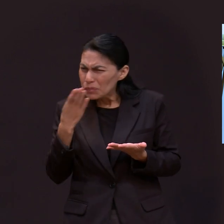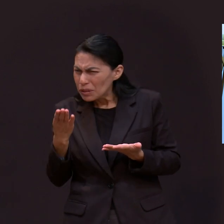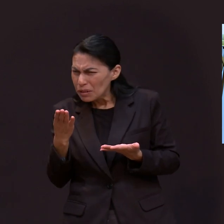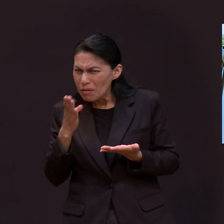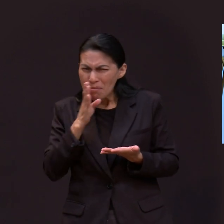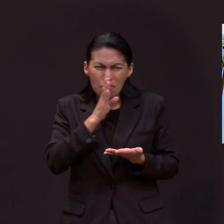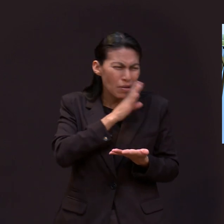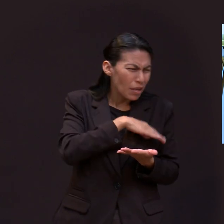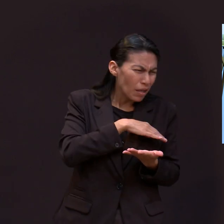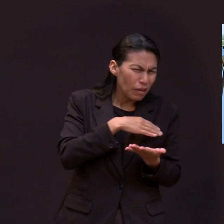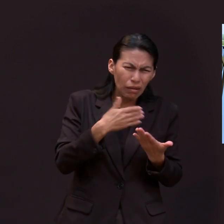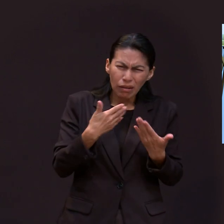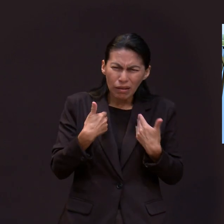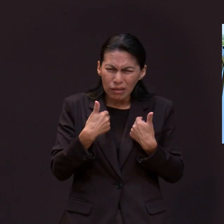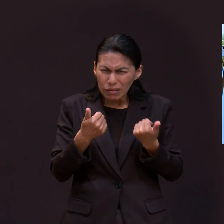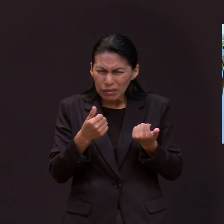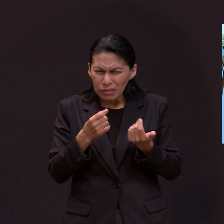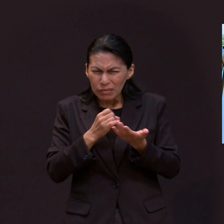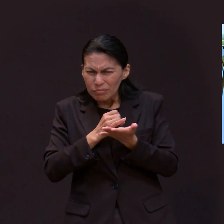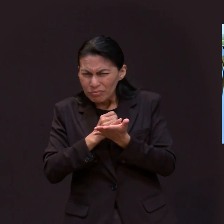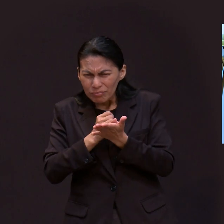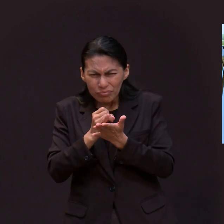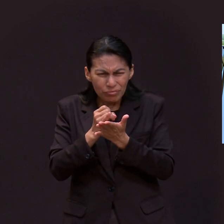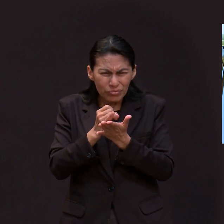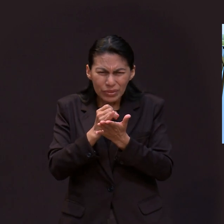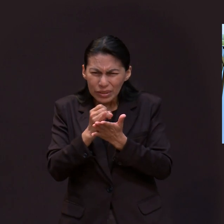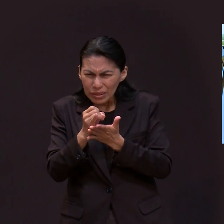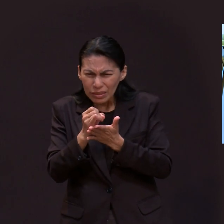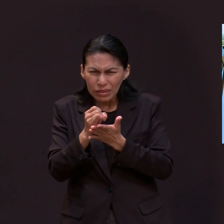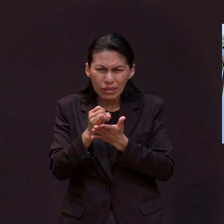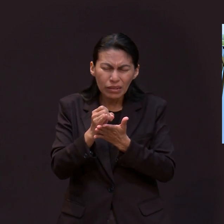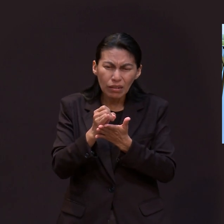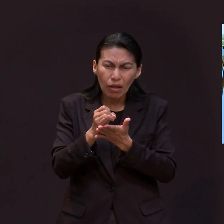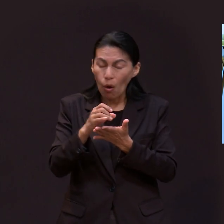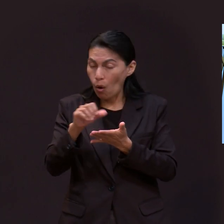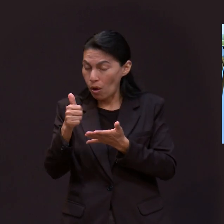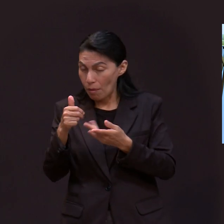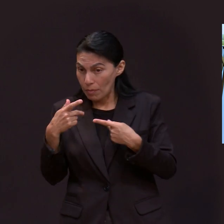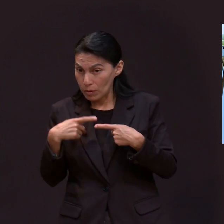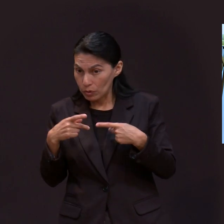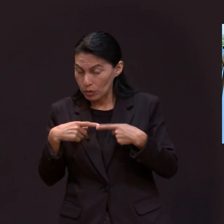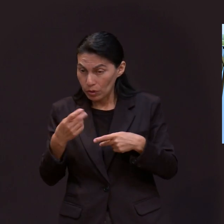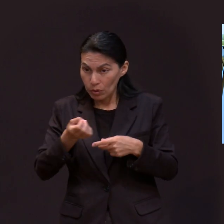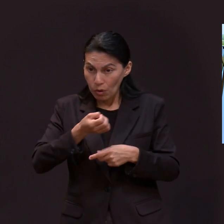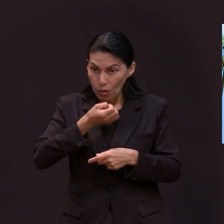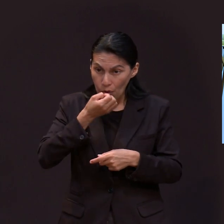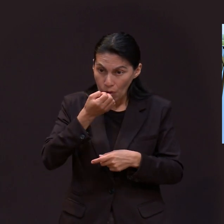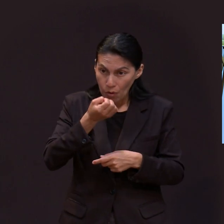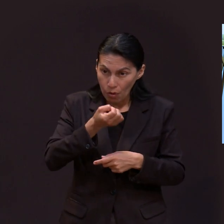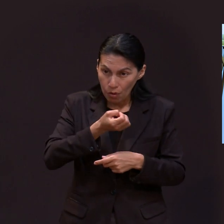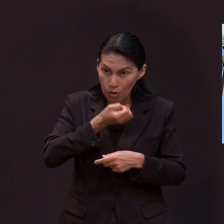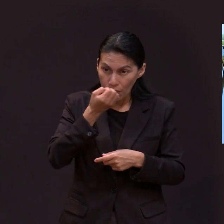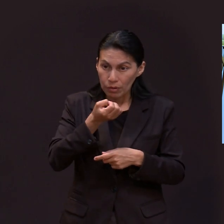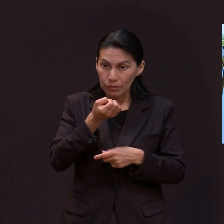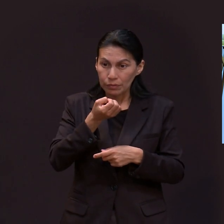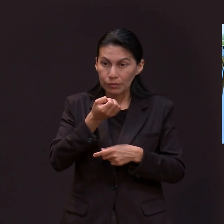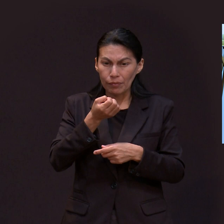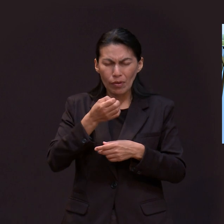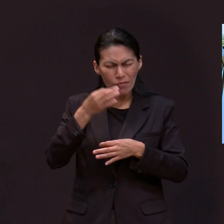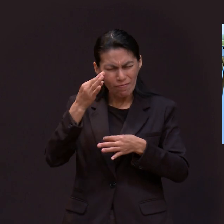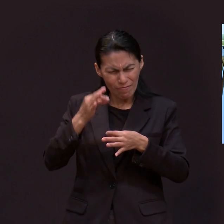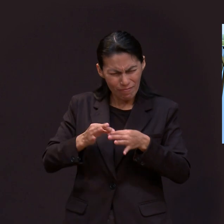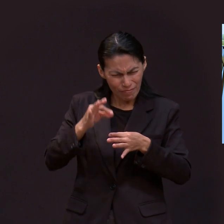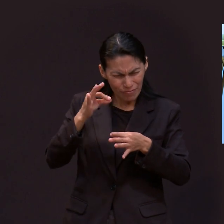y el mal y que podamos nosotros tomar decisiones orar por otras personas y